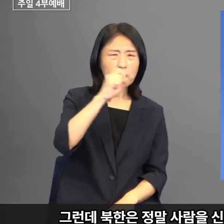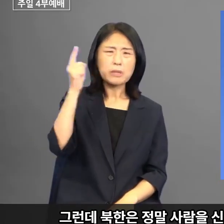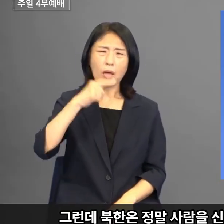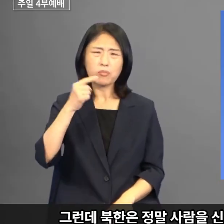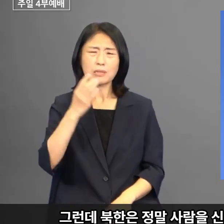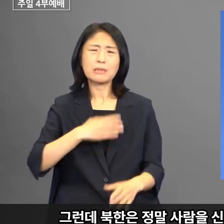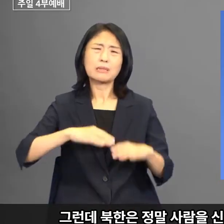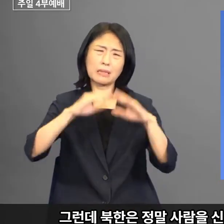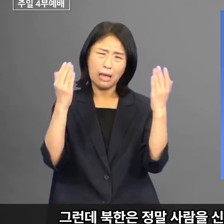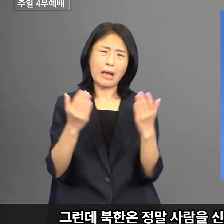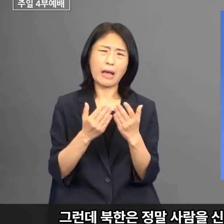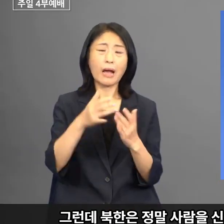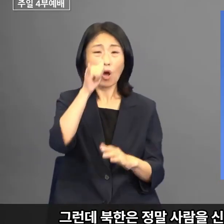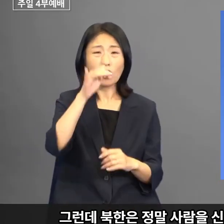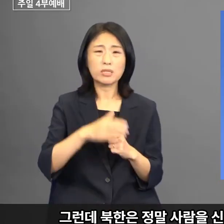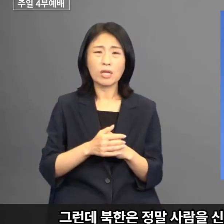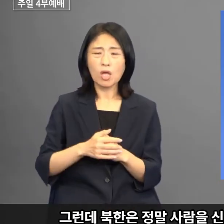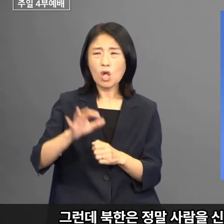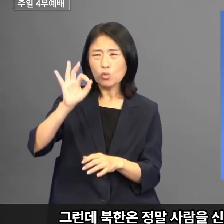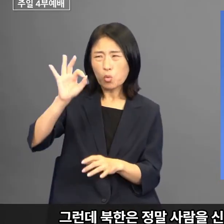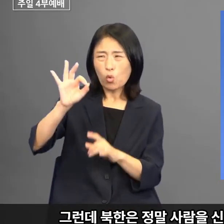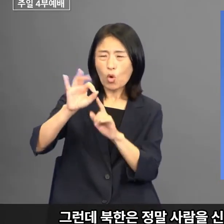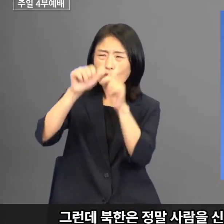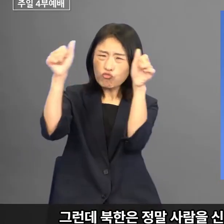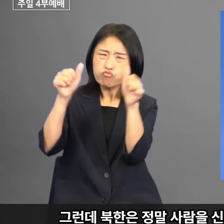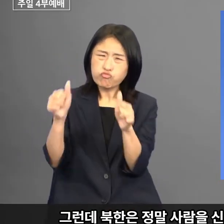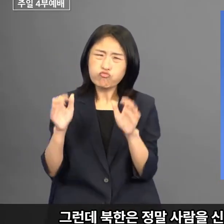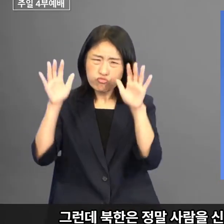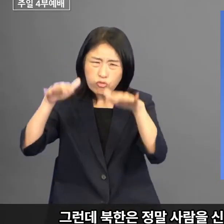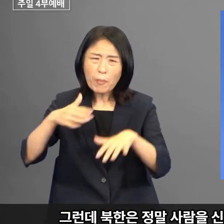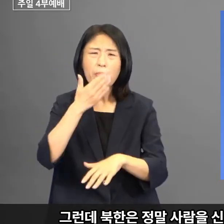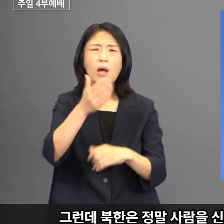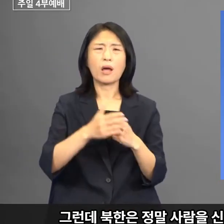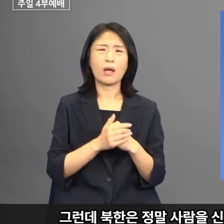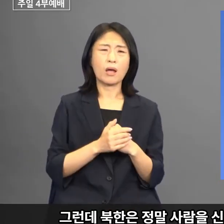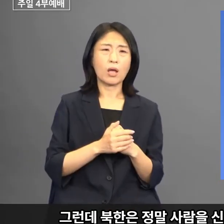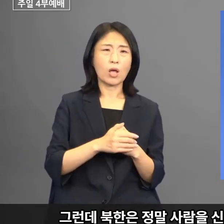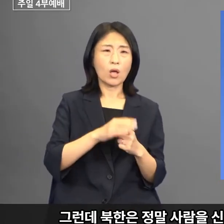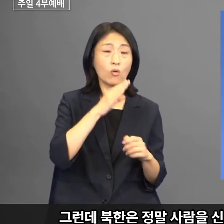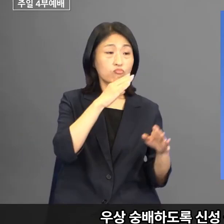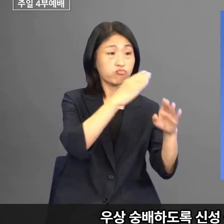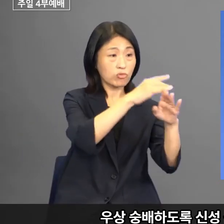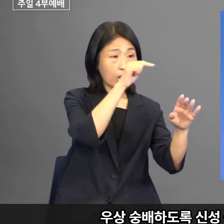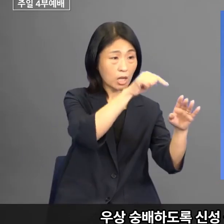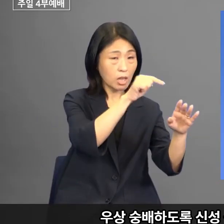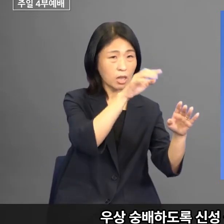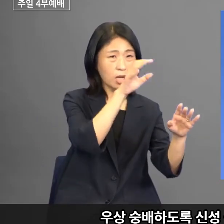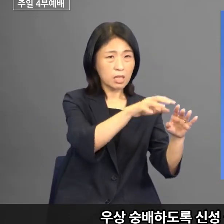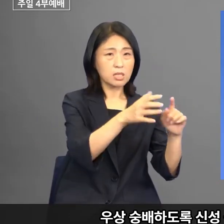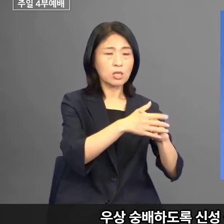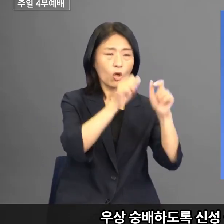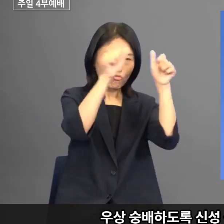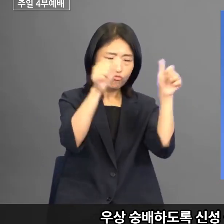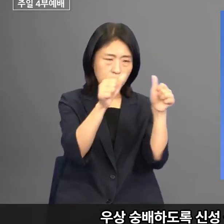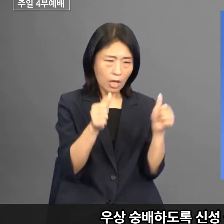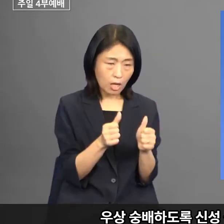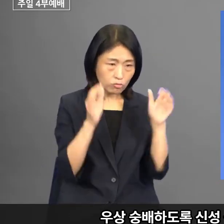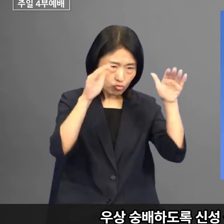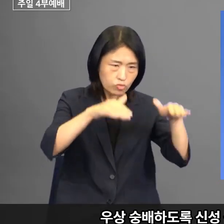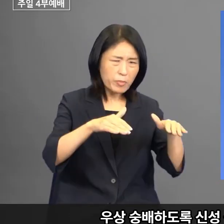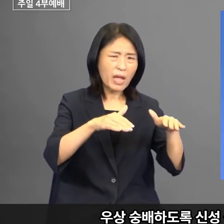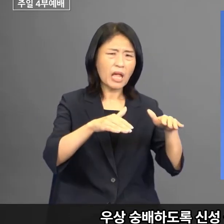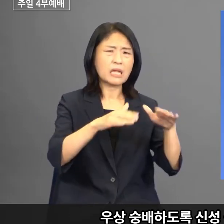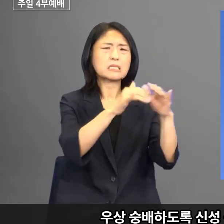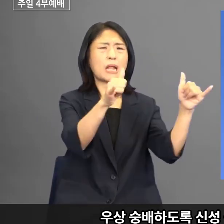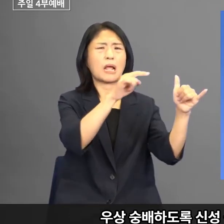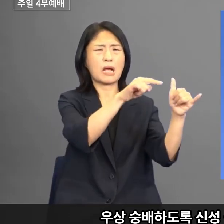근데 북한에는 정말 사람을 신처럼 섬기거든요. 신격화하거든요. 우상 숭배하도록